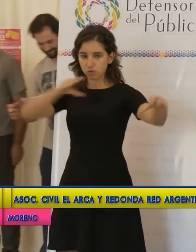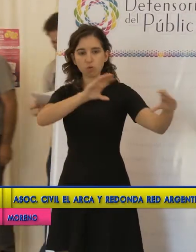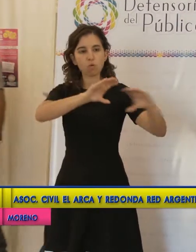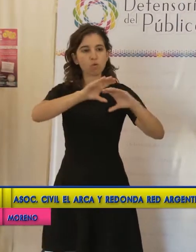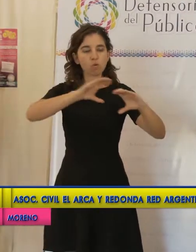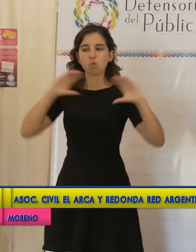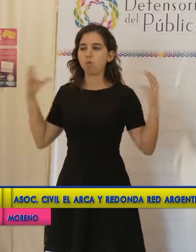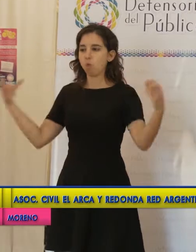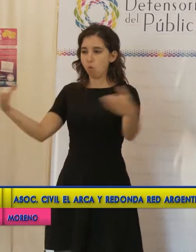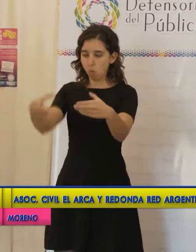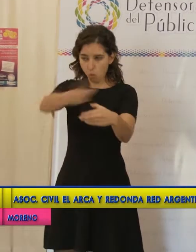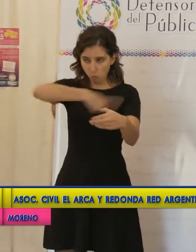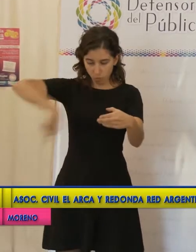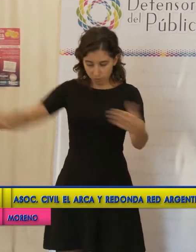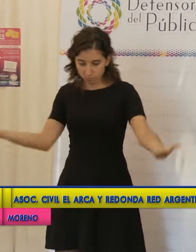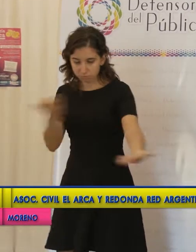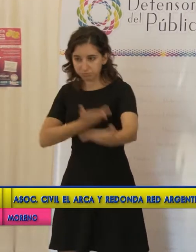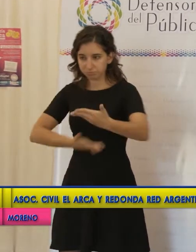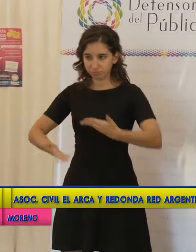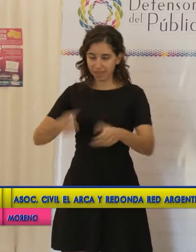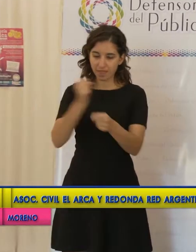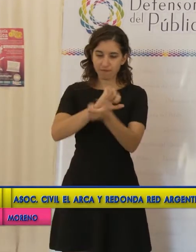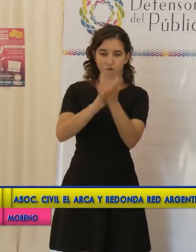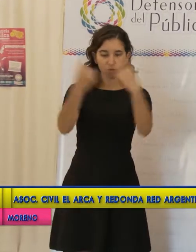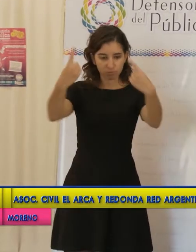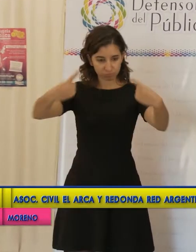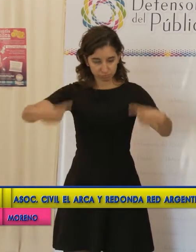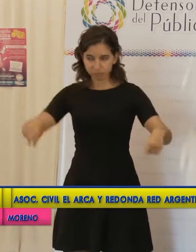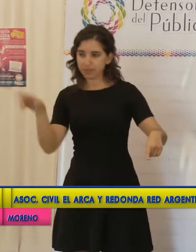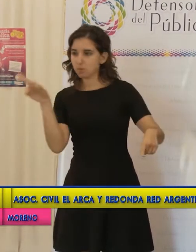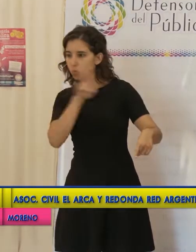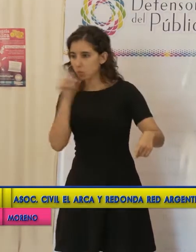comunidad. Y para ello tenemos diferentes estrategias de abordaje de trabajo con los niños y las niñas.